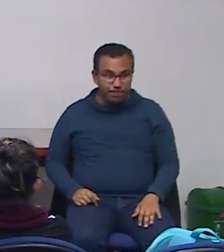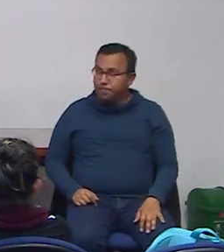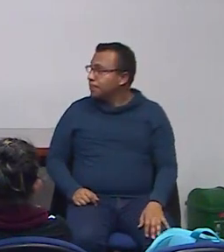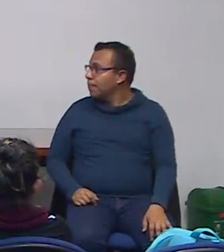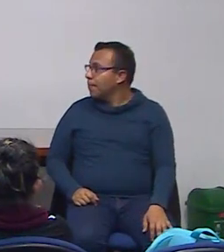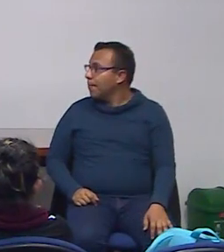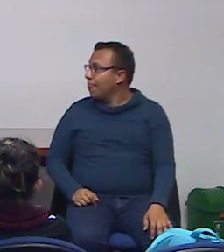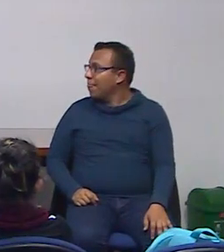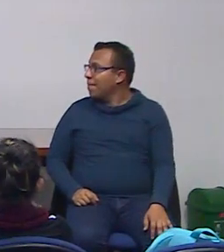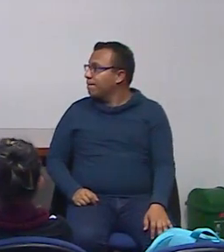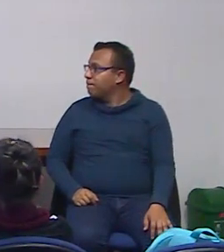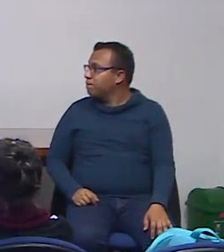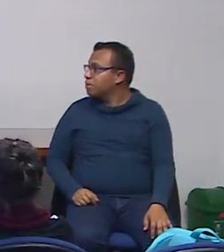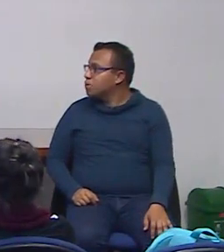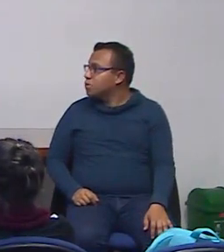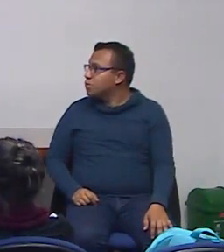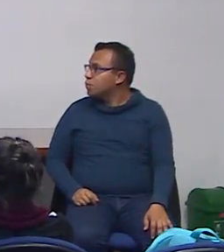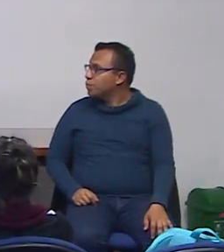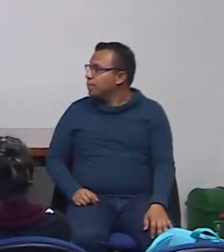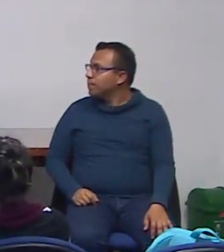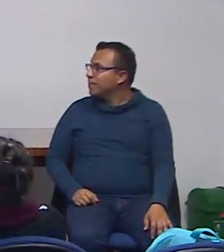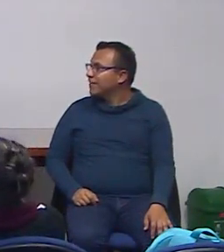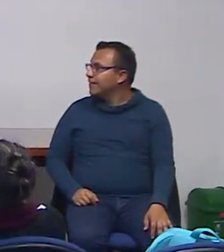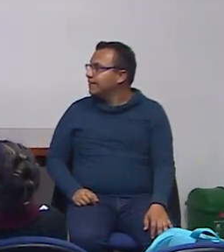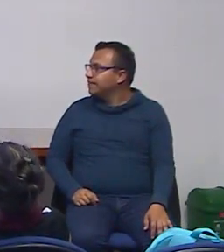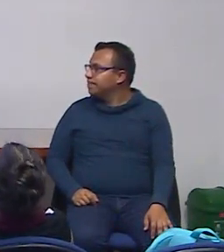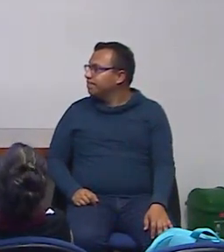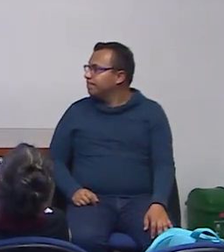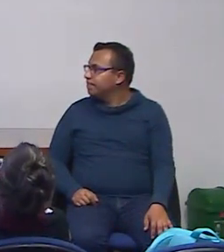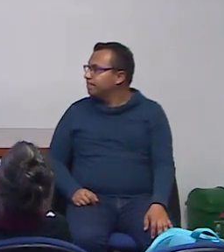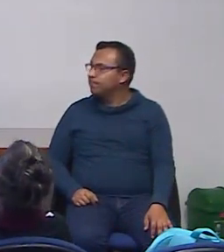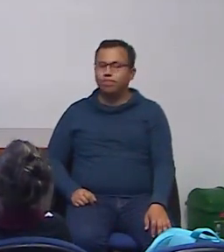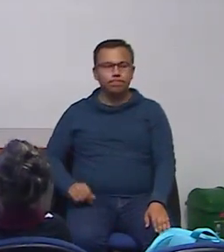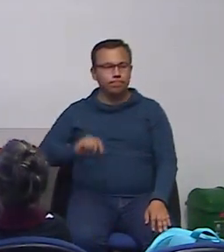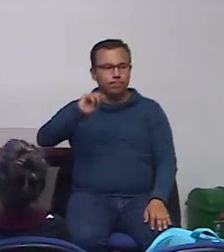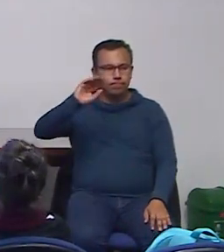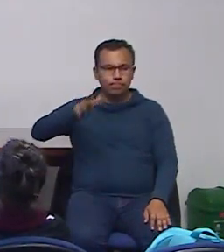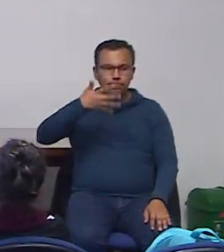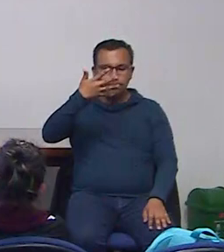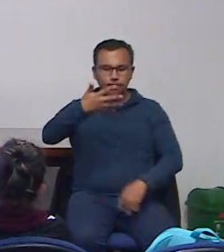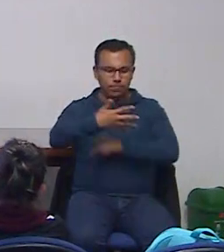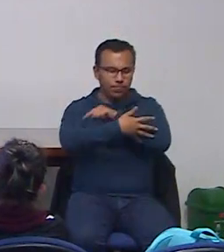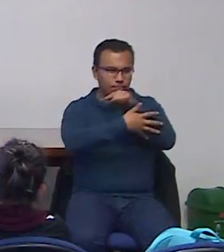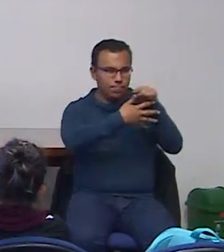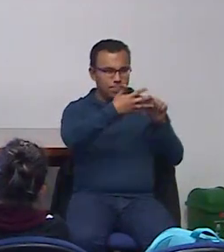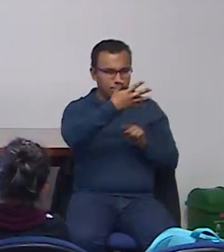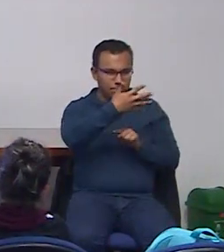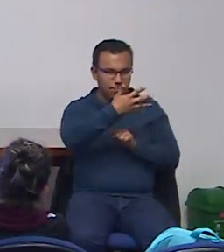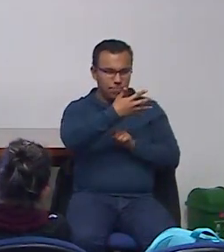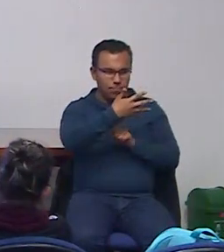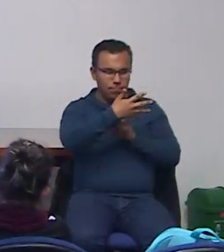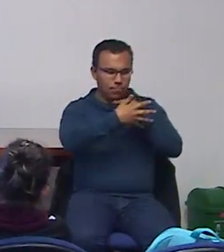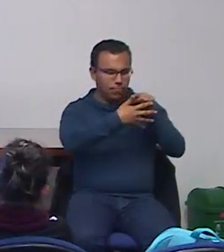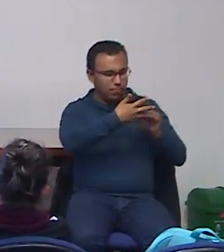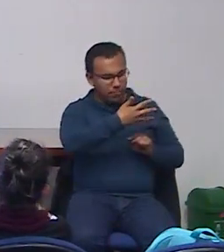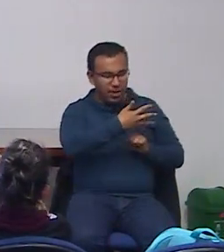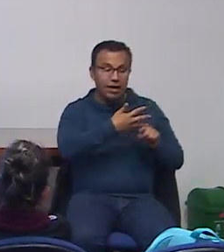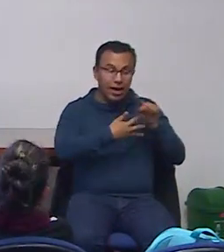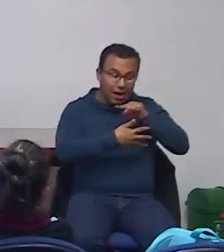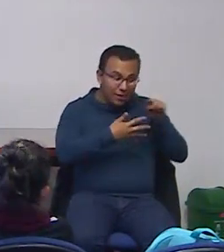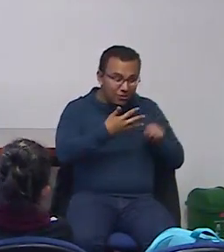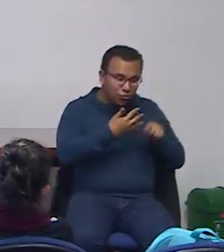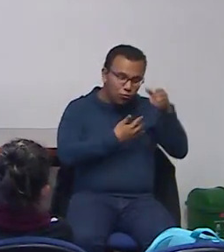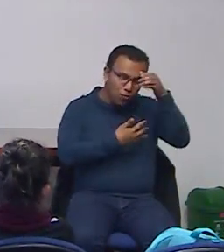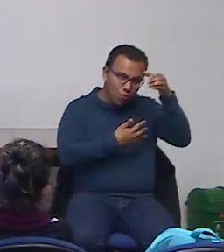cosas bueno Y entonces tenemos estos e como conceptos que nos ayudan a